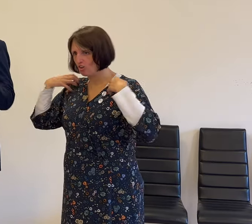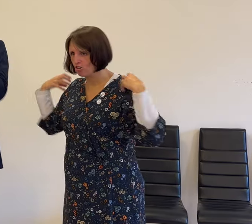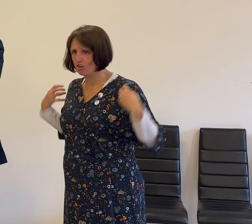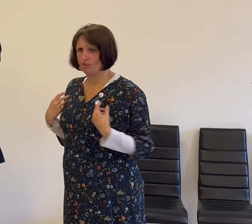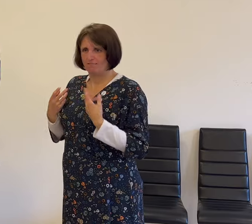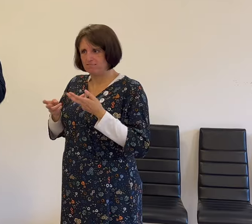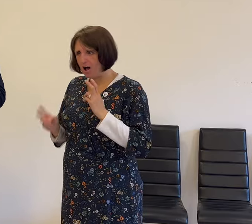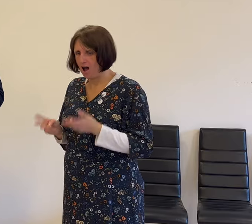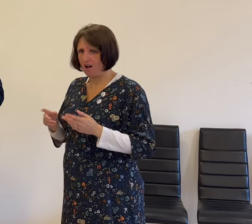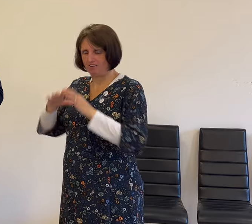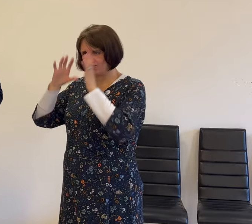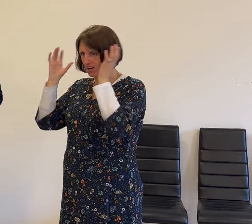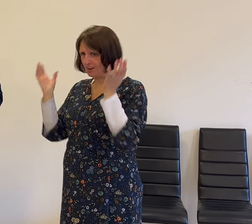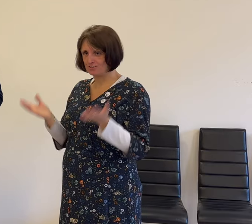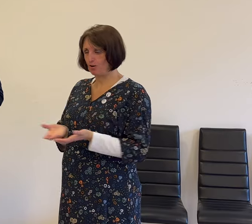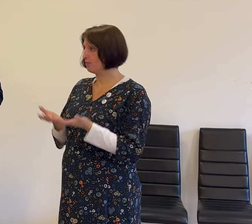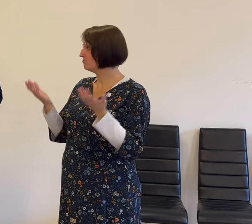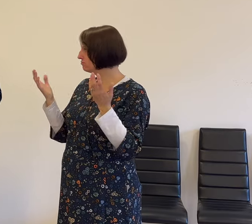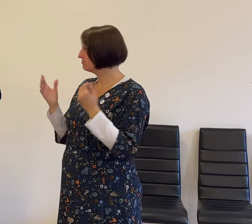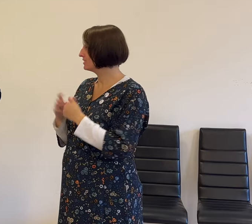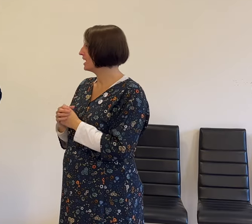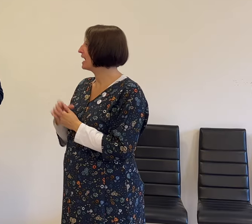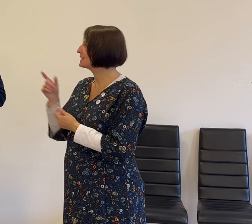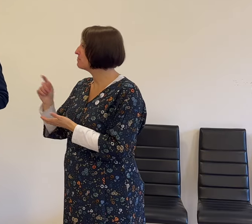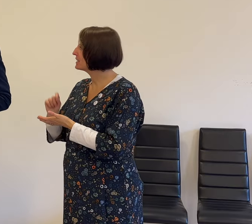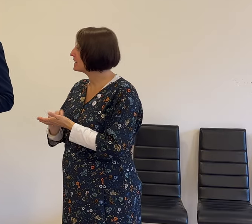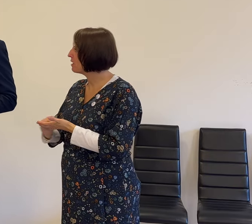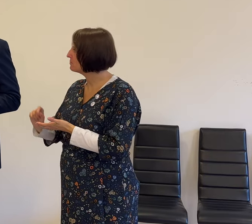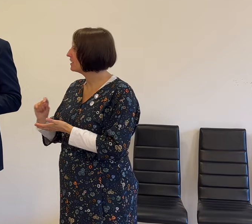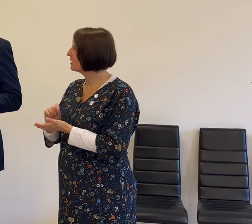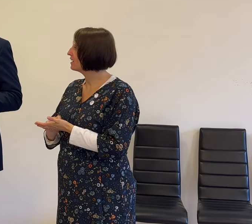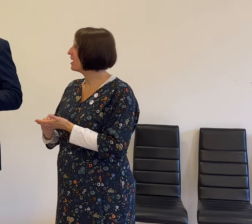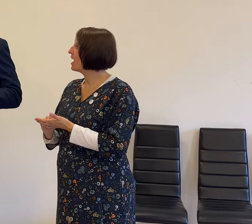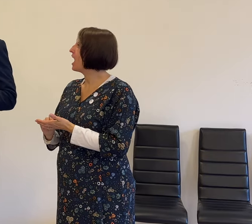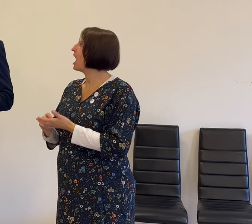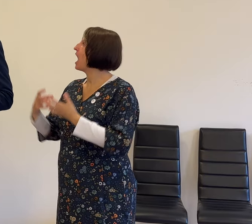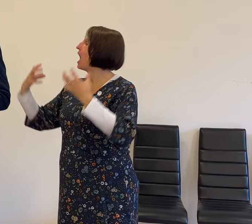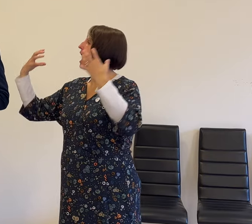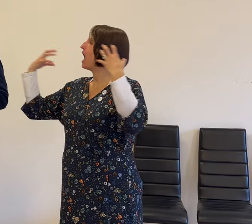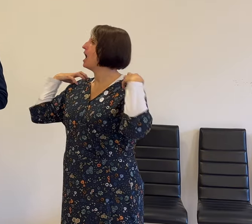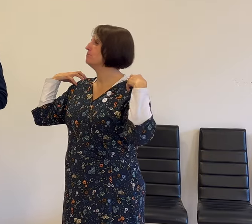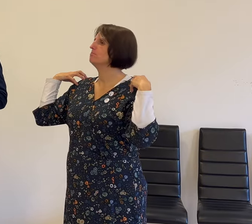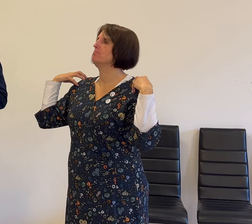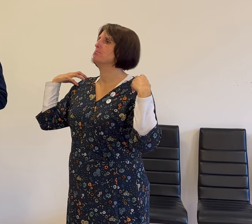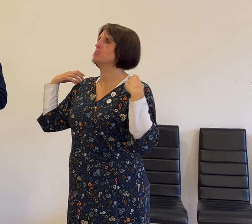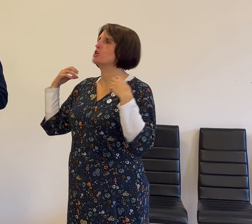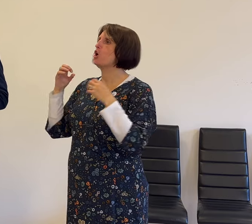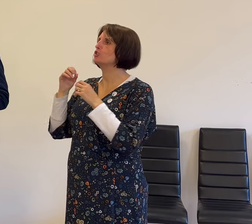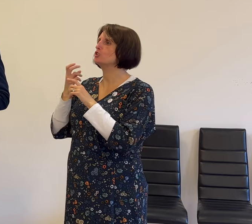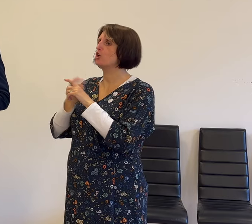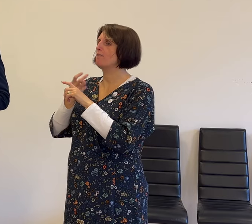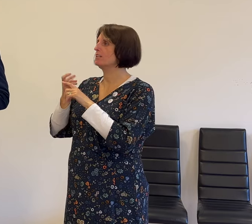má chráněné. A potom tam je napsáno, že na ramenou měl bronzový oštěp.